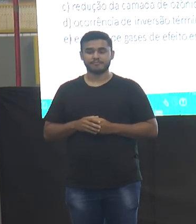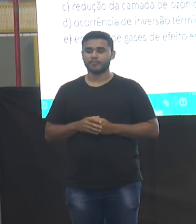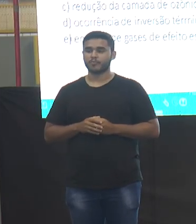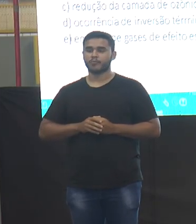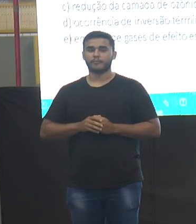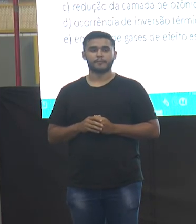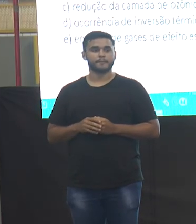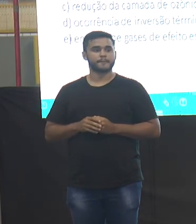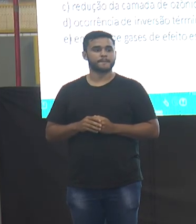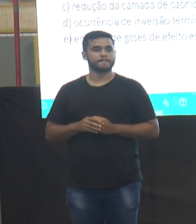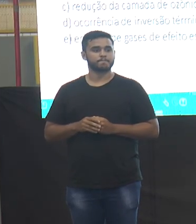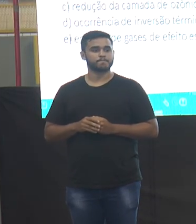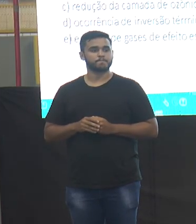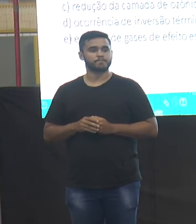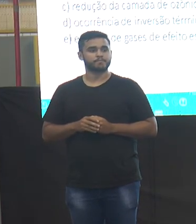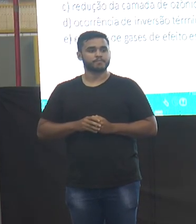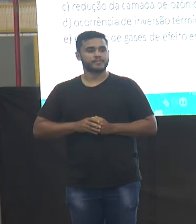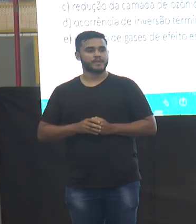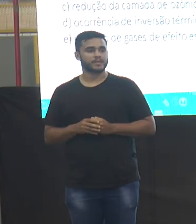Ó,